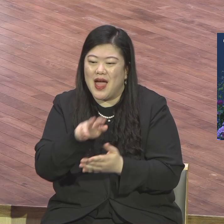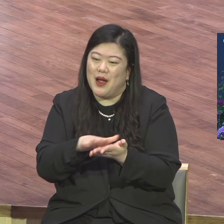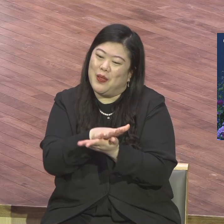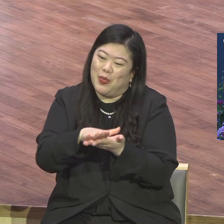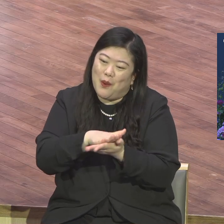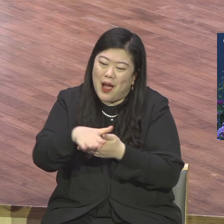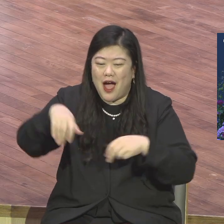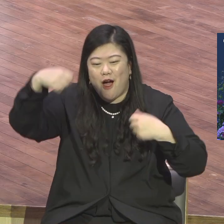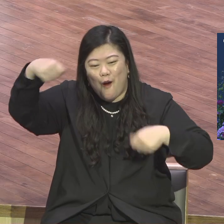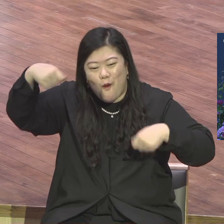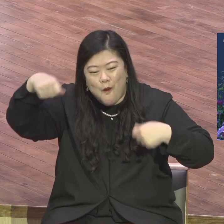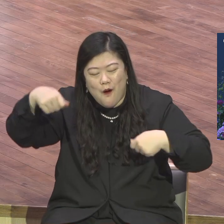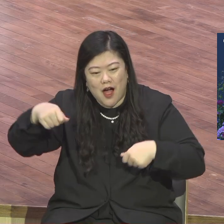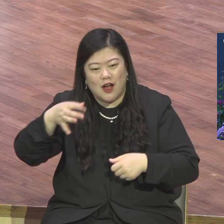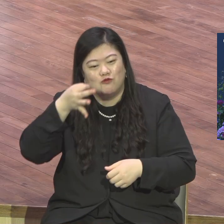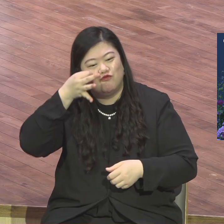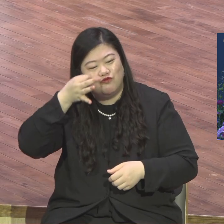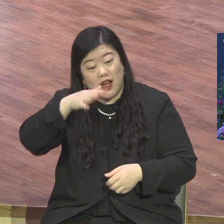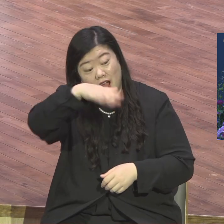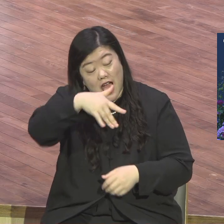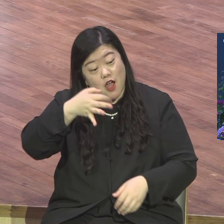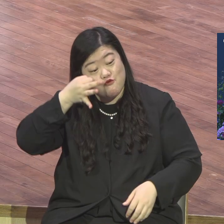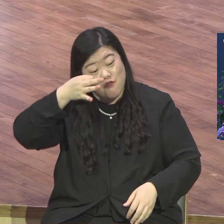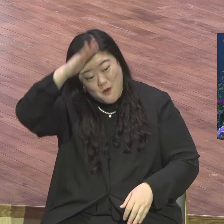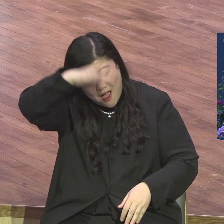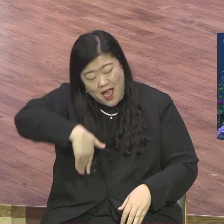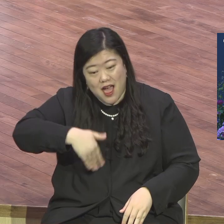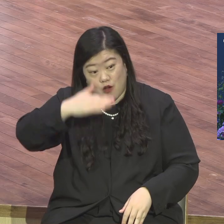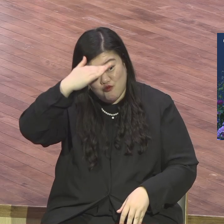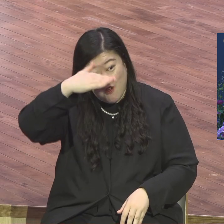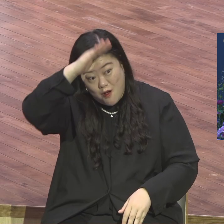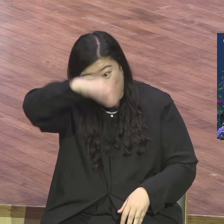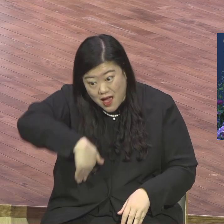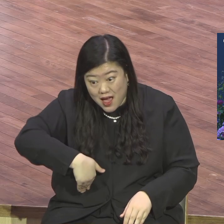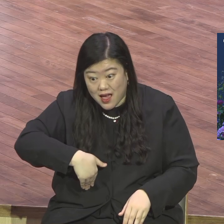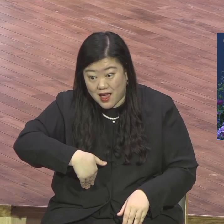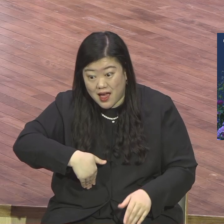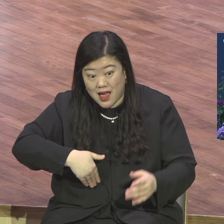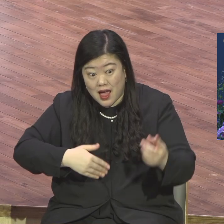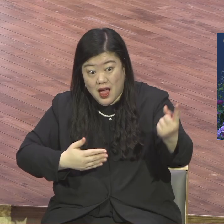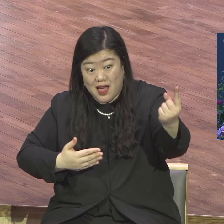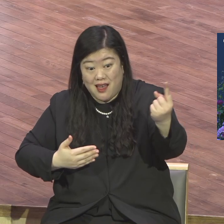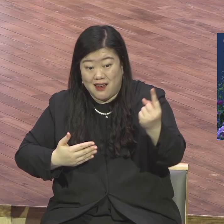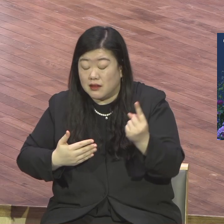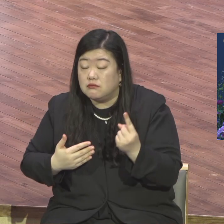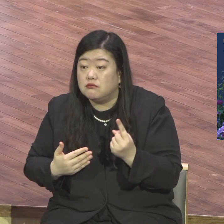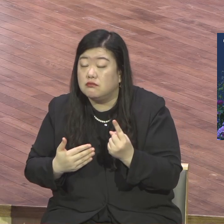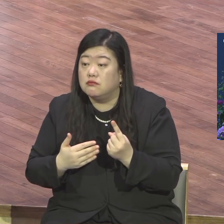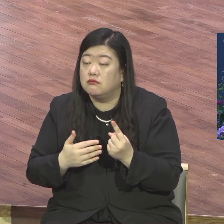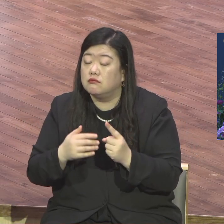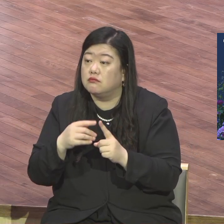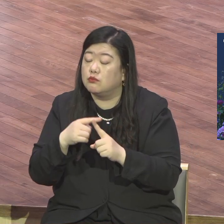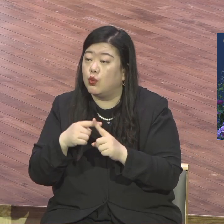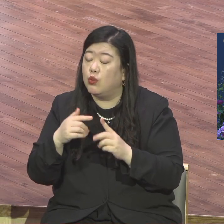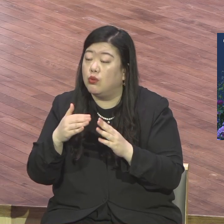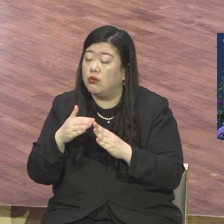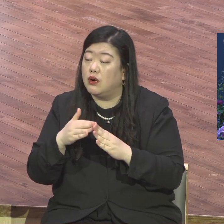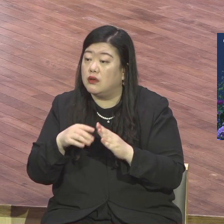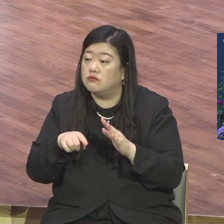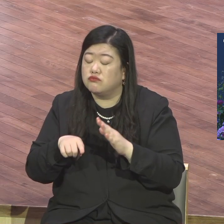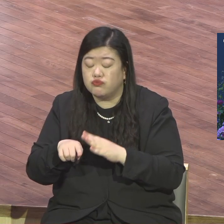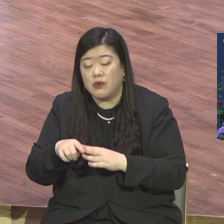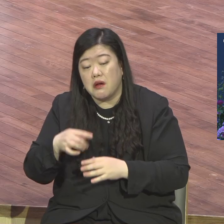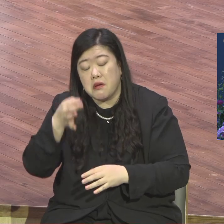야 공연 오늘 누가 온다 하더라. 공연 한번 보러 가자. 그렇게 초청을 그렇게 하는 활용을 좀